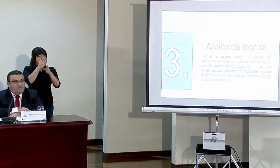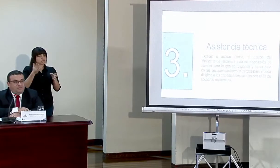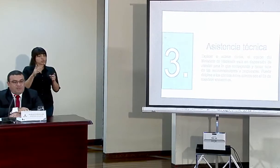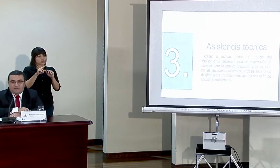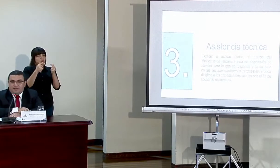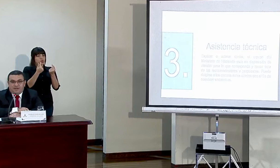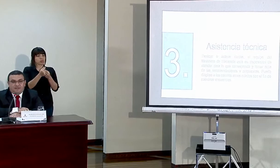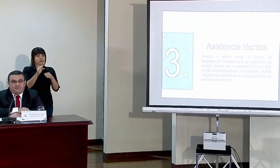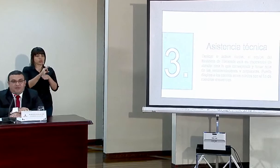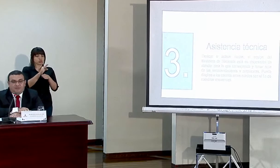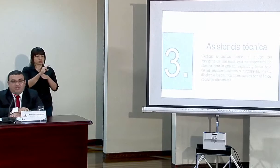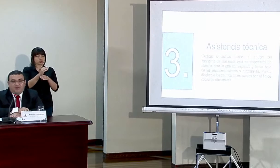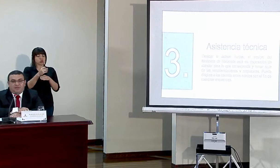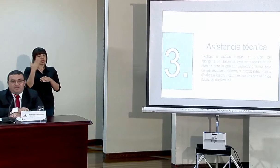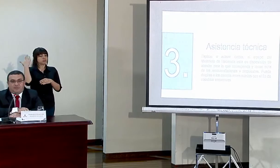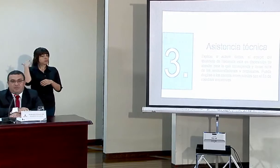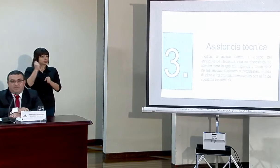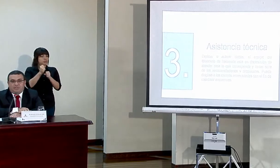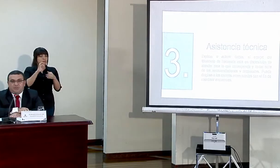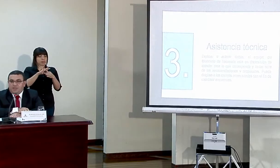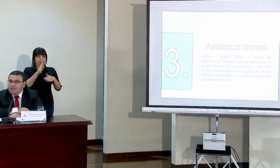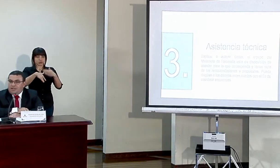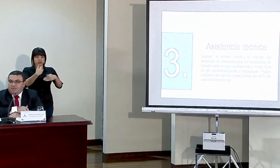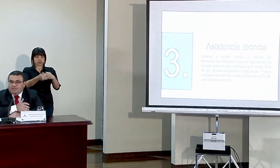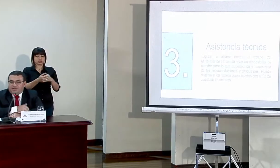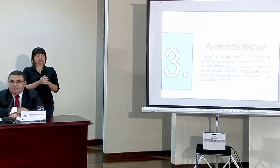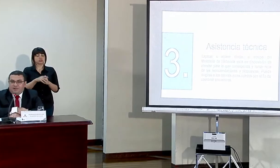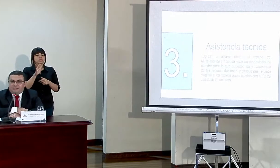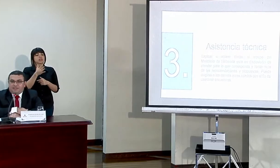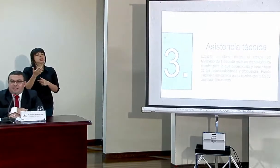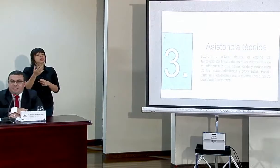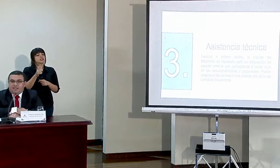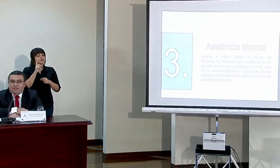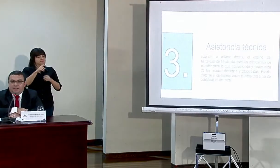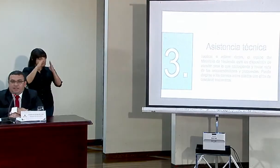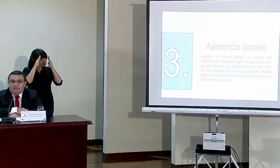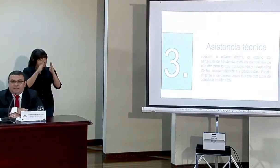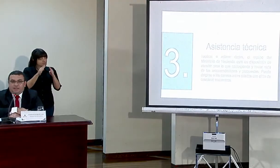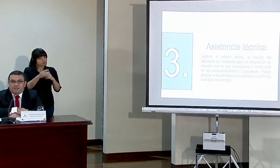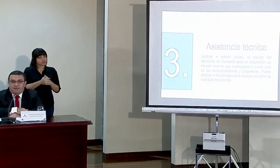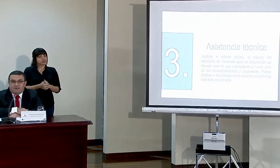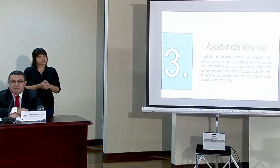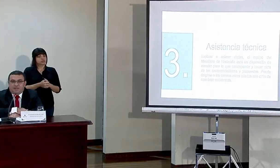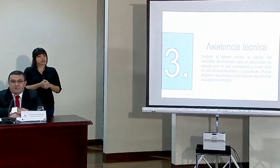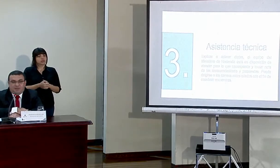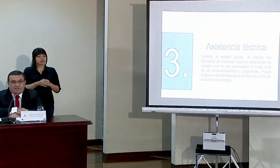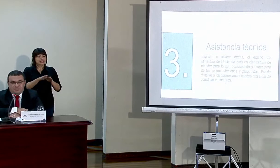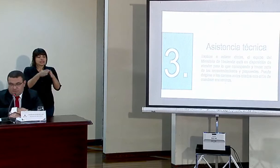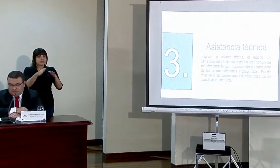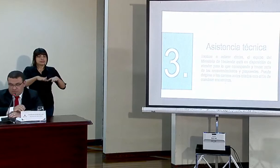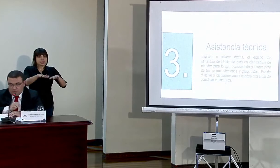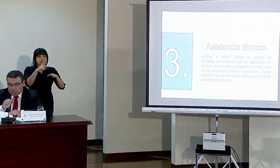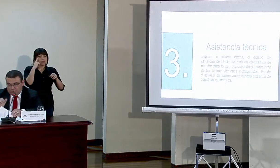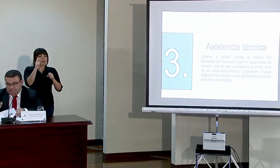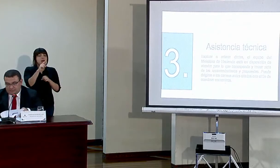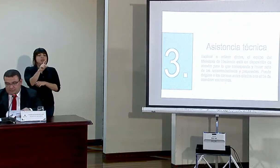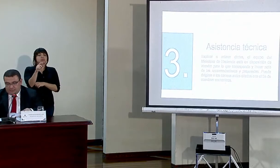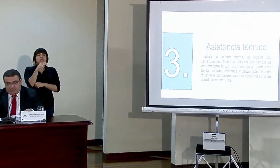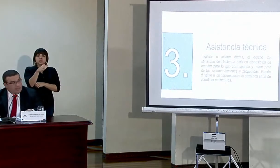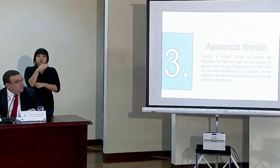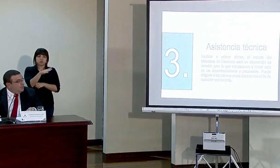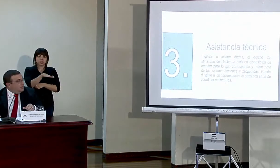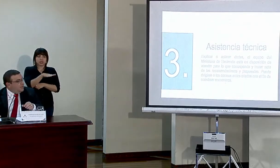al grupo de funcionarios que habían venido trabajando en este proceso, pues que va a tener que se abrir un espacio para la atención de estas